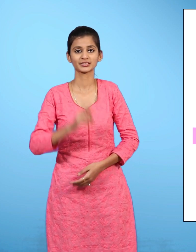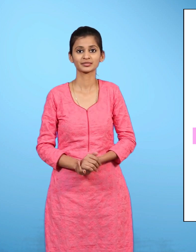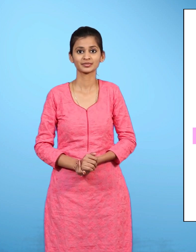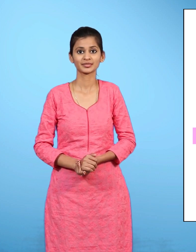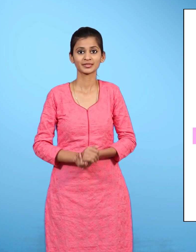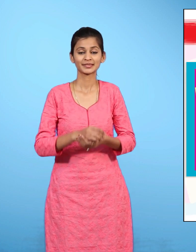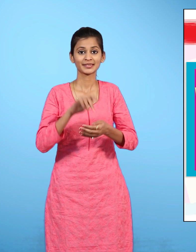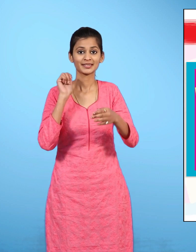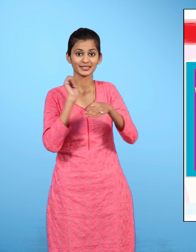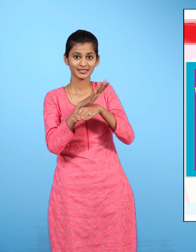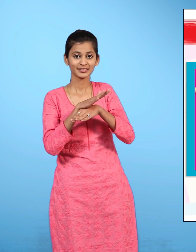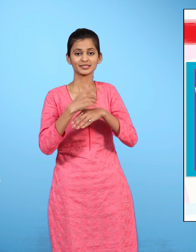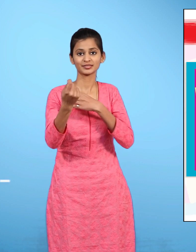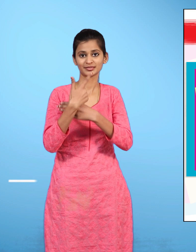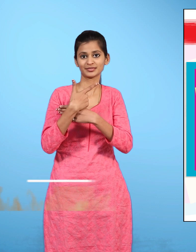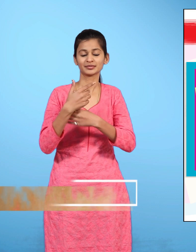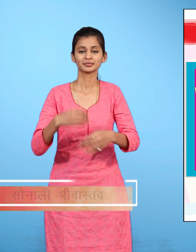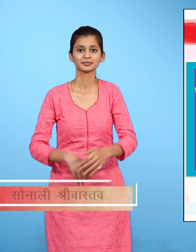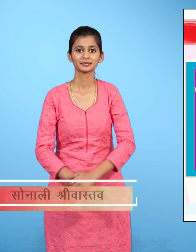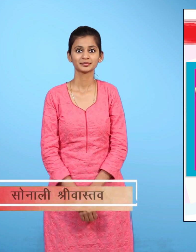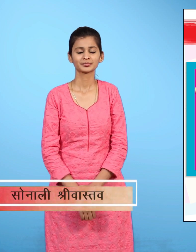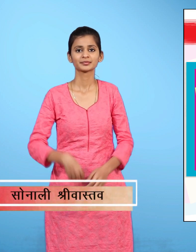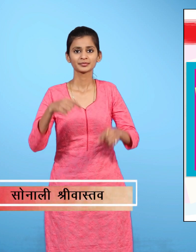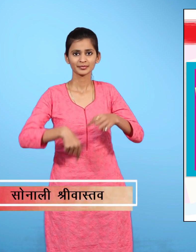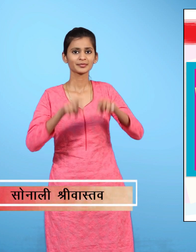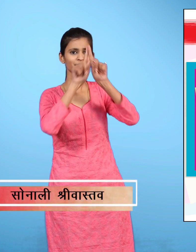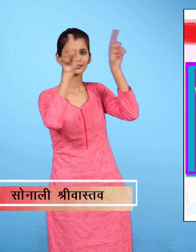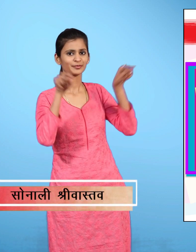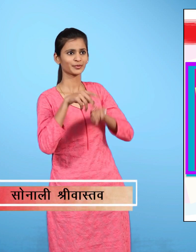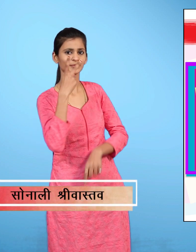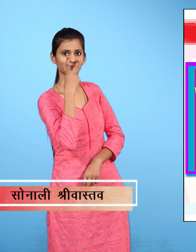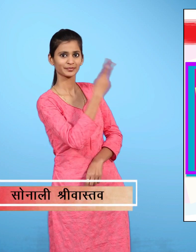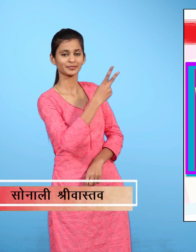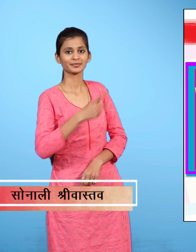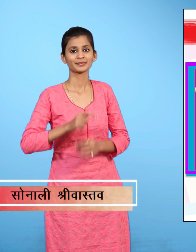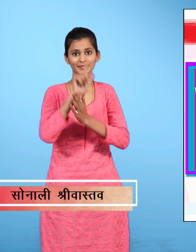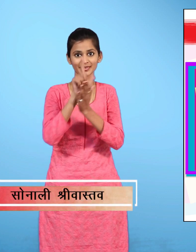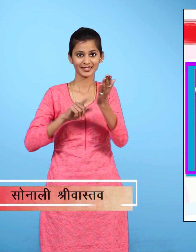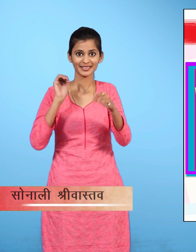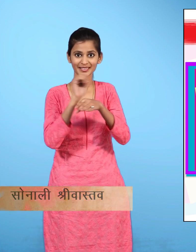चिठी आई है यहाँ एक चिठी का चित्र है यह चित्र